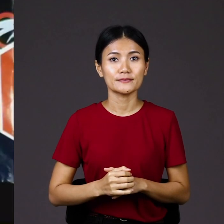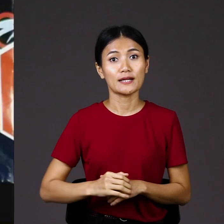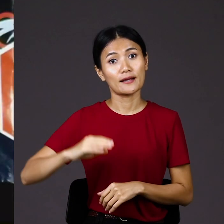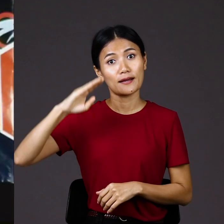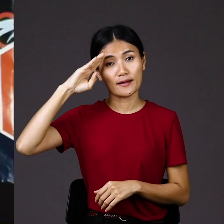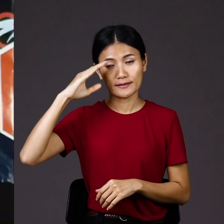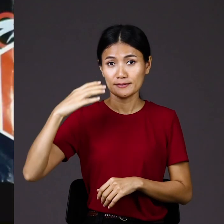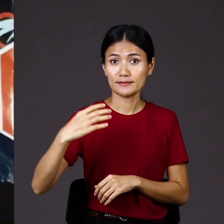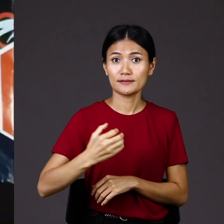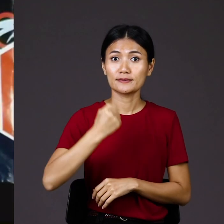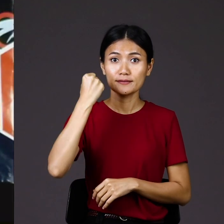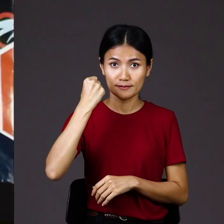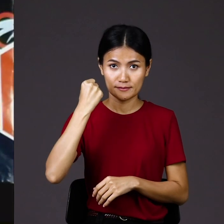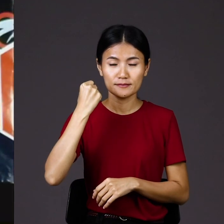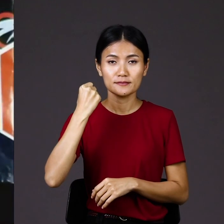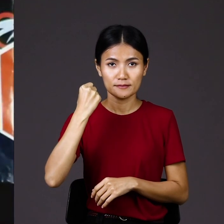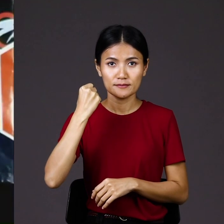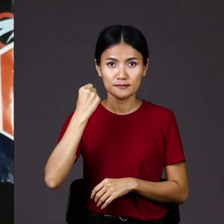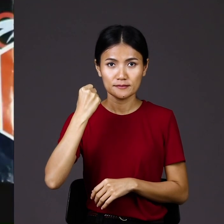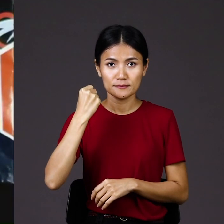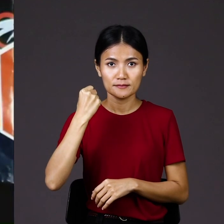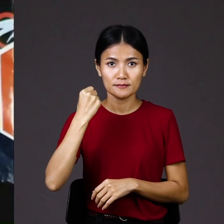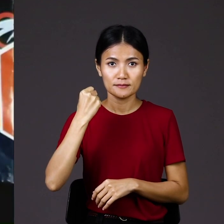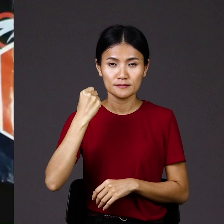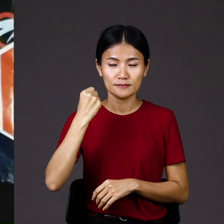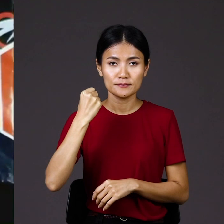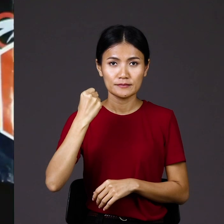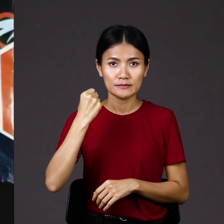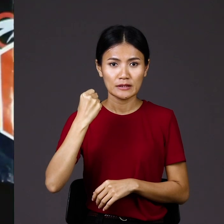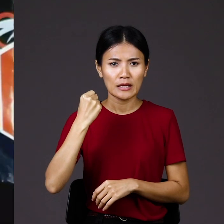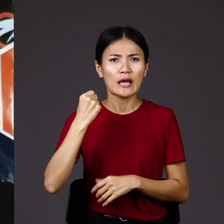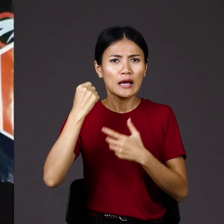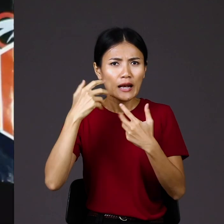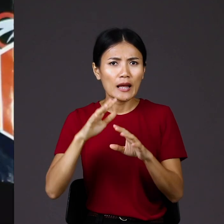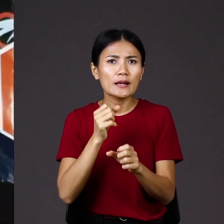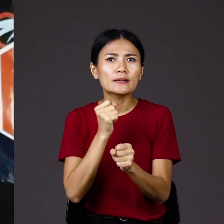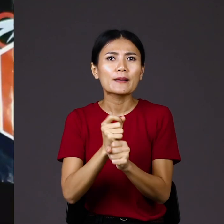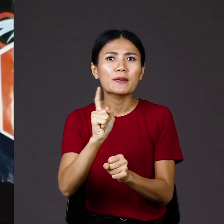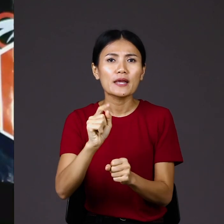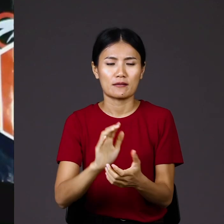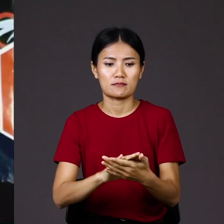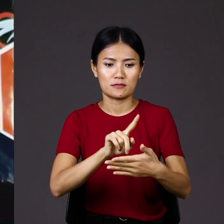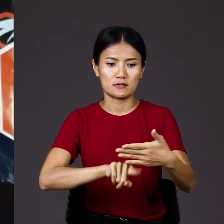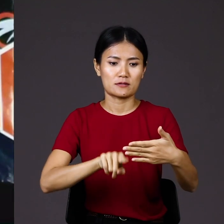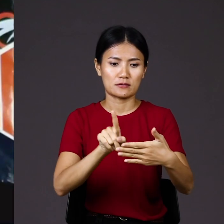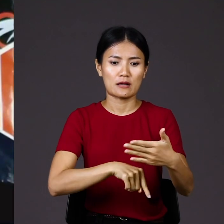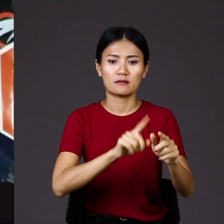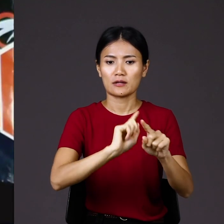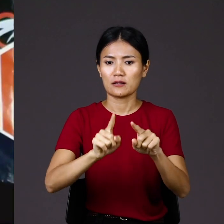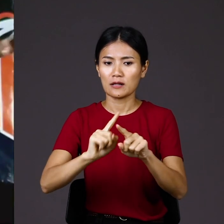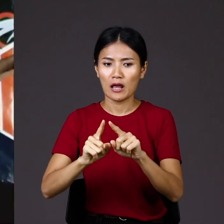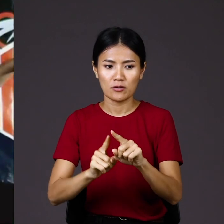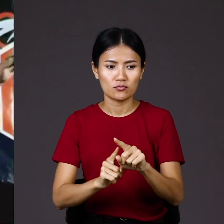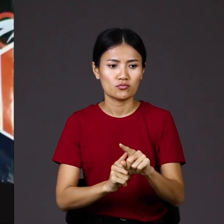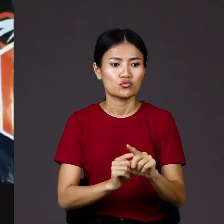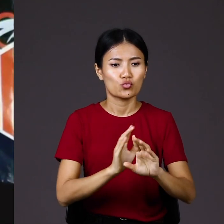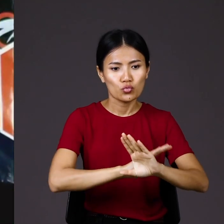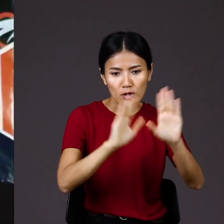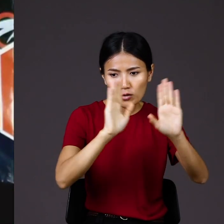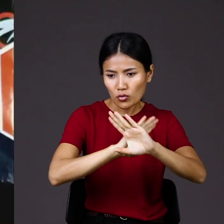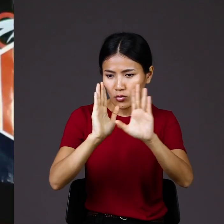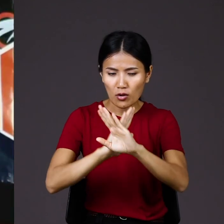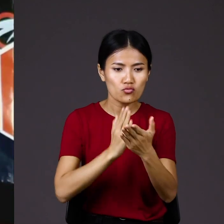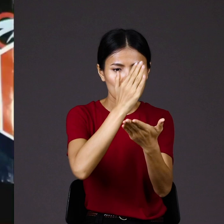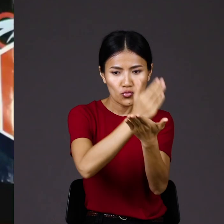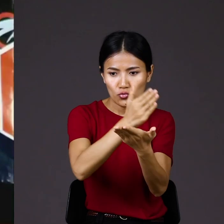สิ่งที่พวกเขาทำสิ่งที่คณะรัฐประหารทำก็คือหยุดการเลือกตั้งทุกระดับ